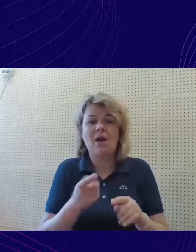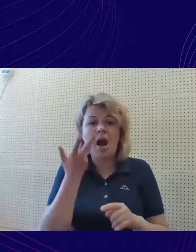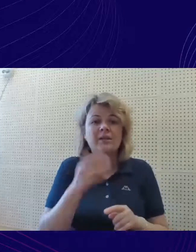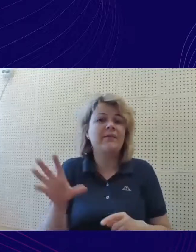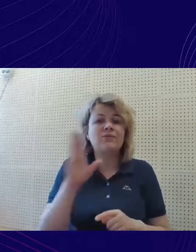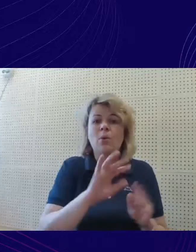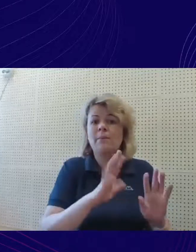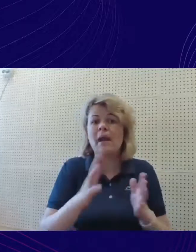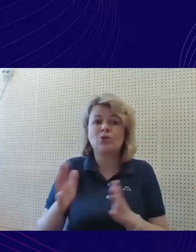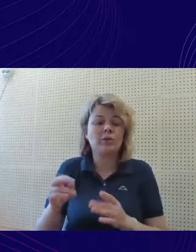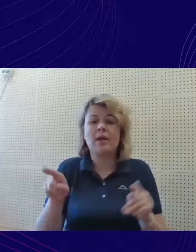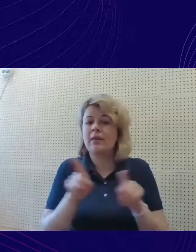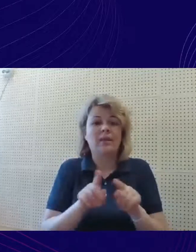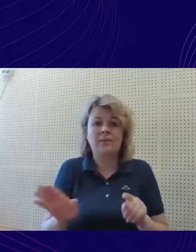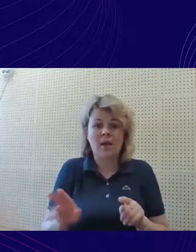происходит не так, как